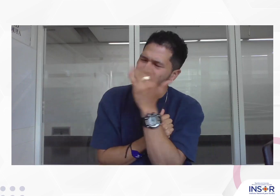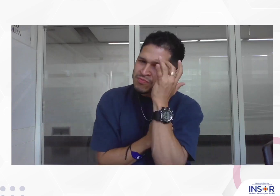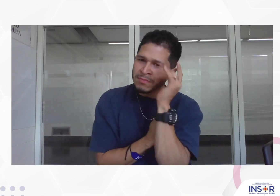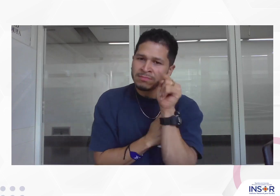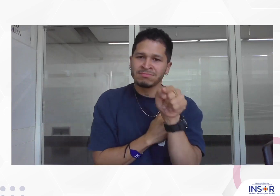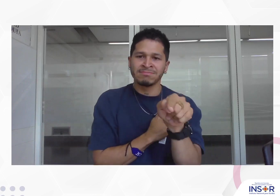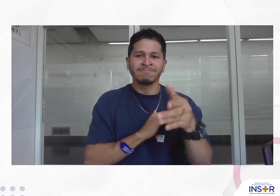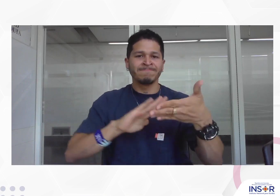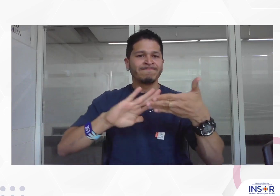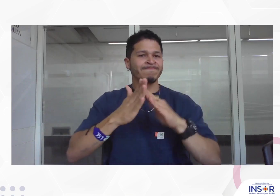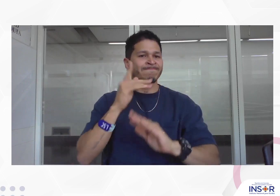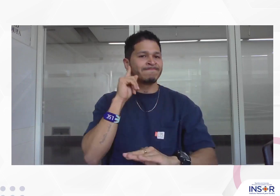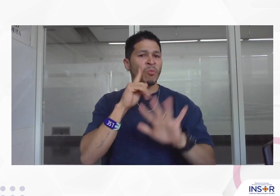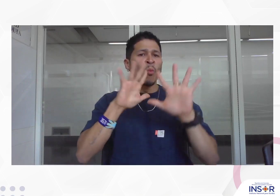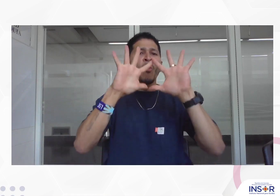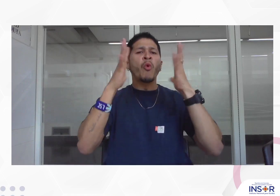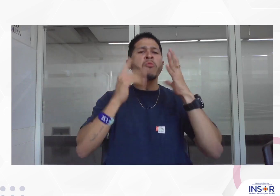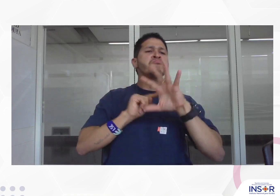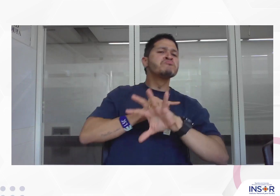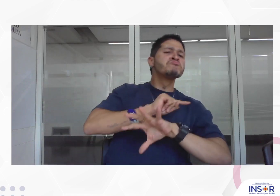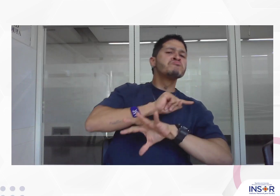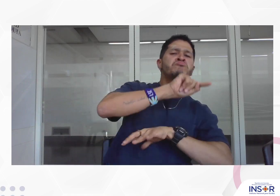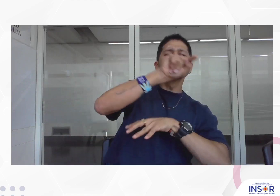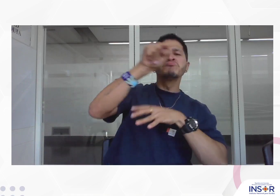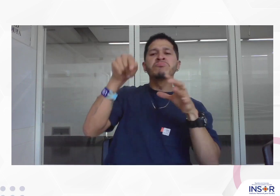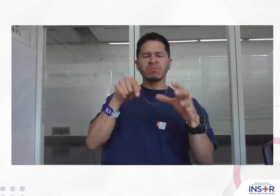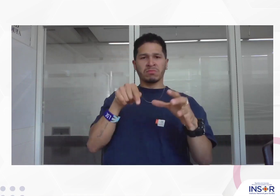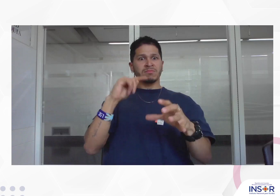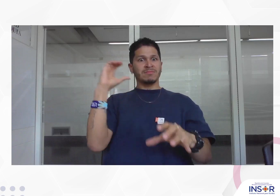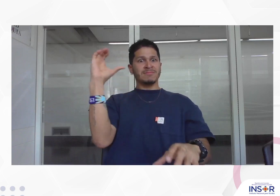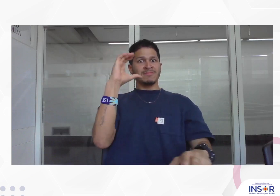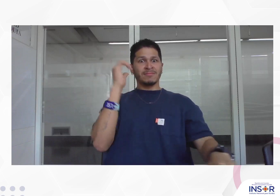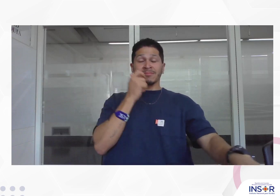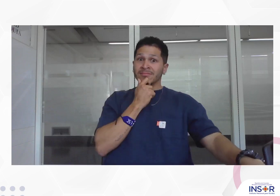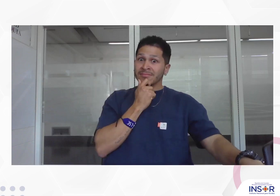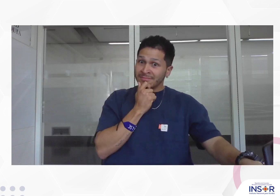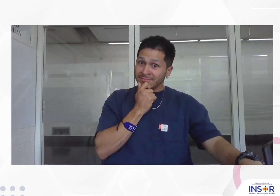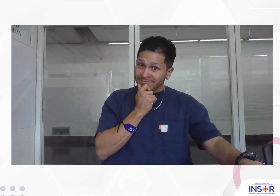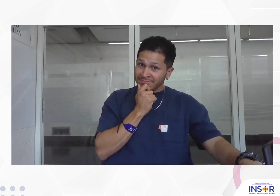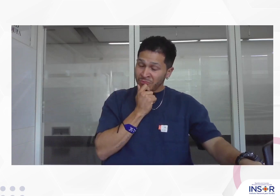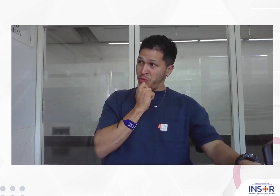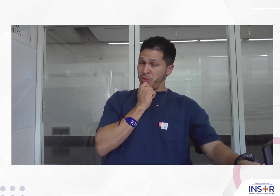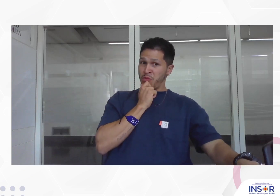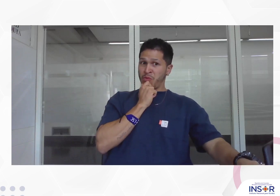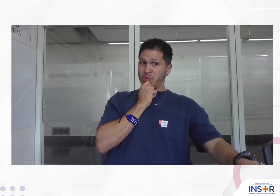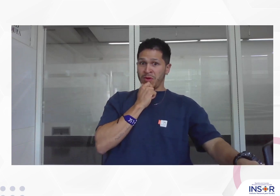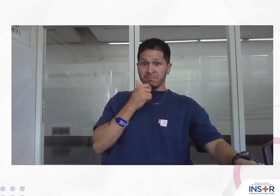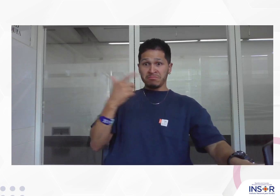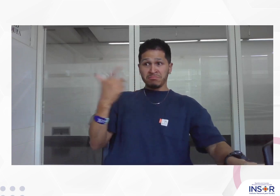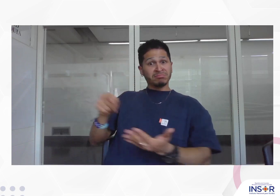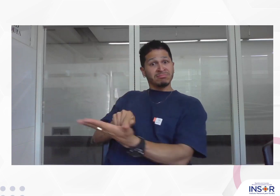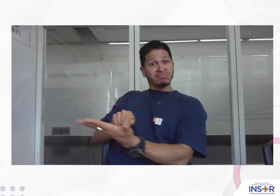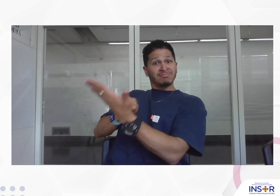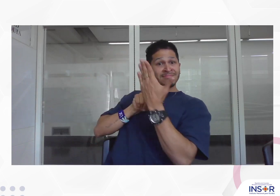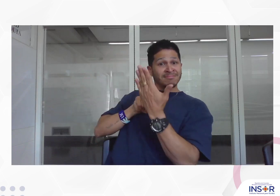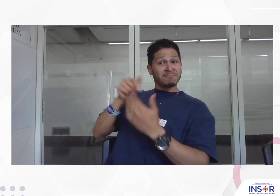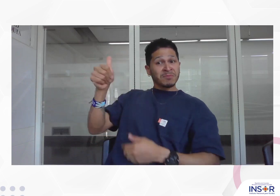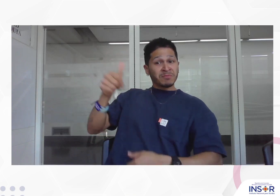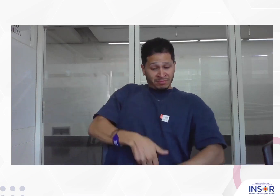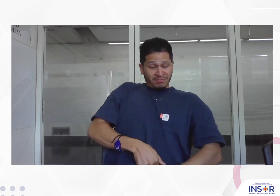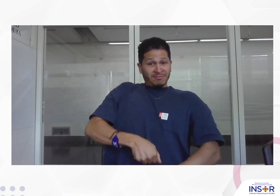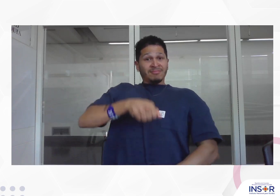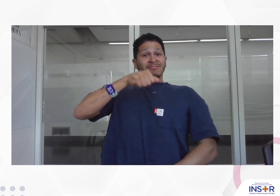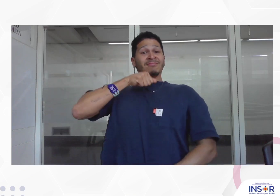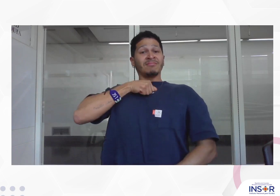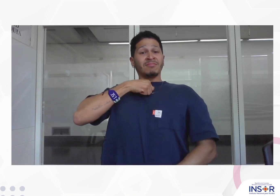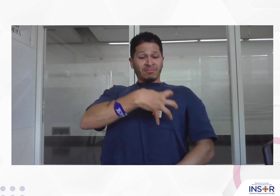cuento que aquí en Colombia pues amamos mucho esta construcción que ha hecho Padilat y todos sus trabajos y